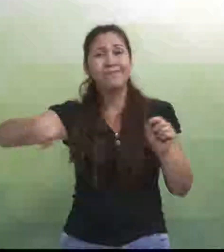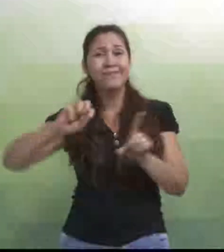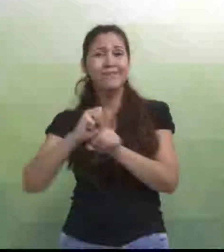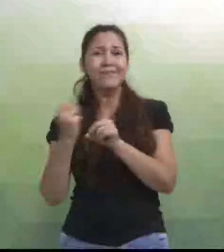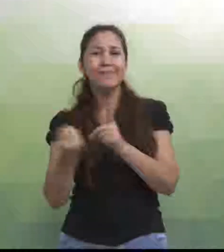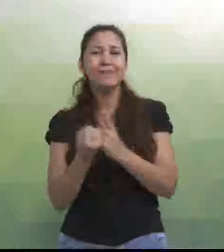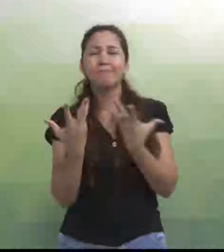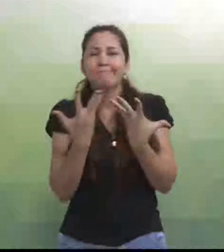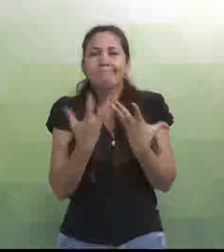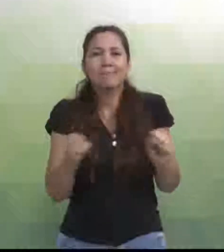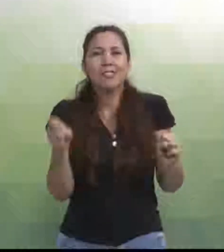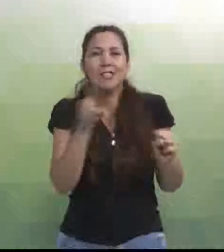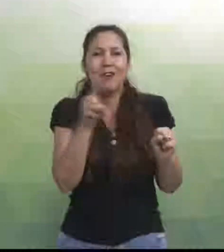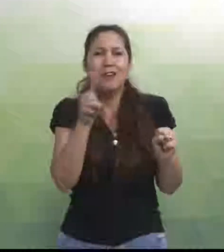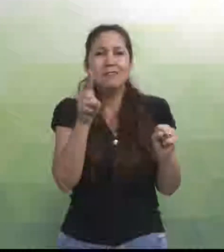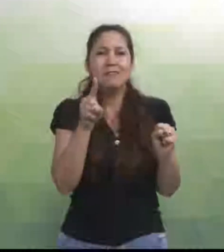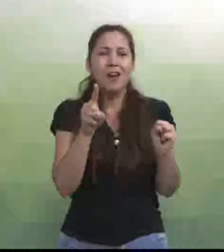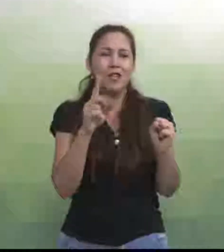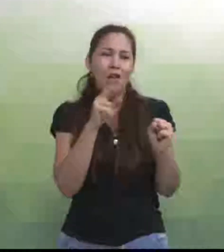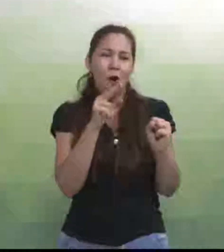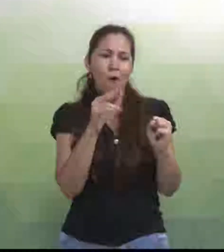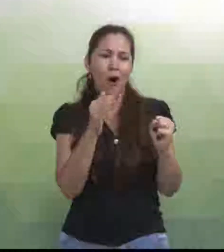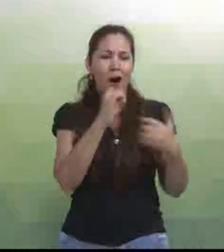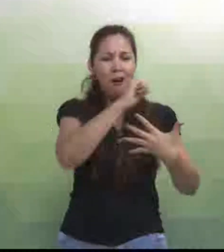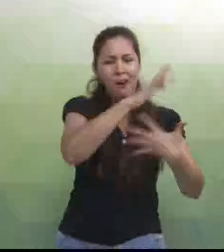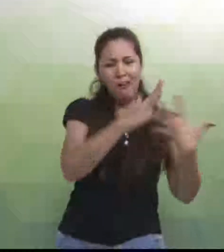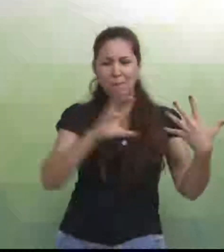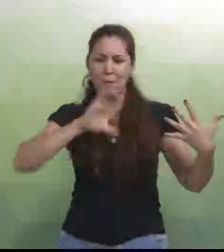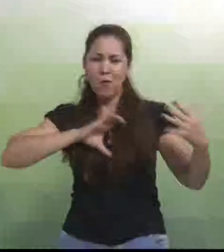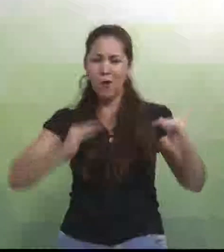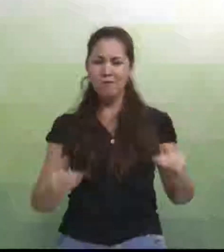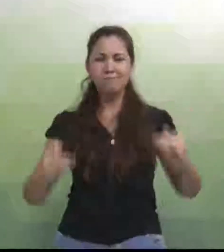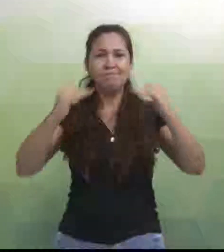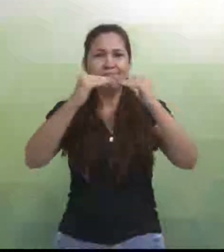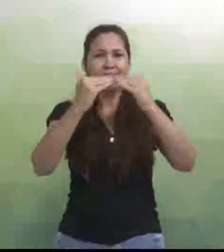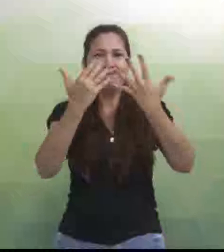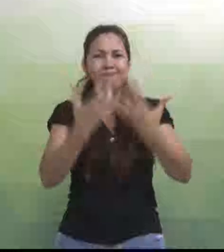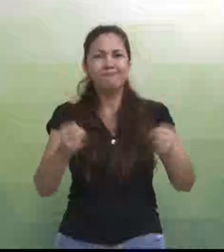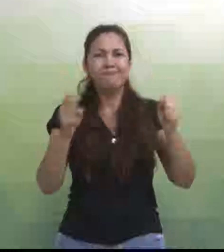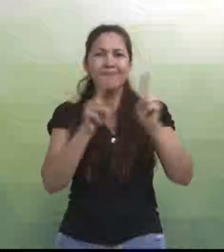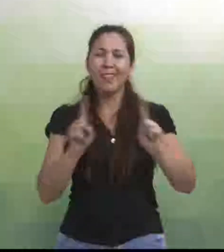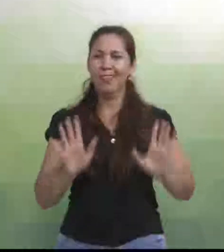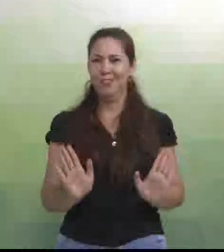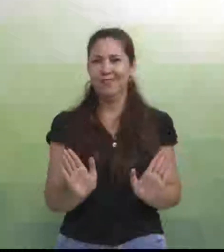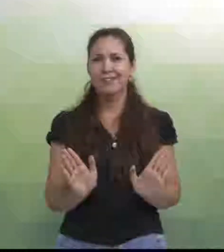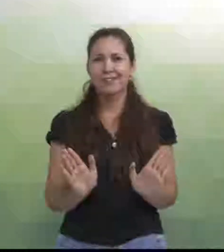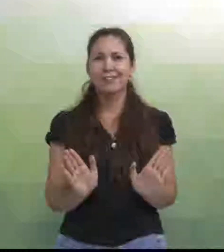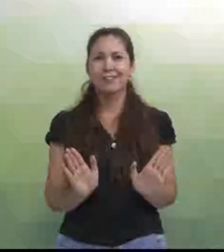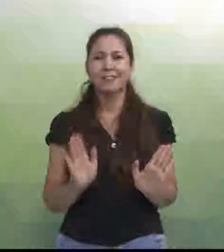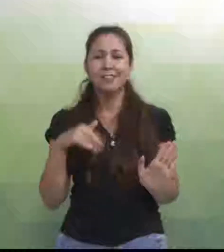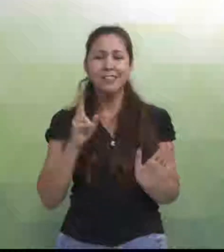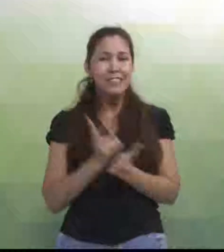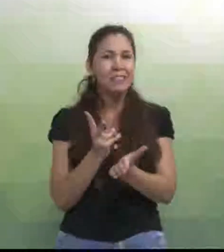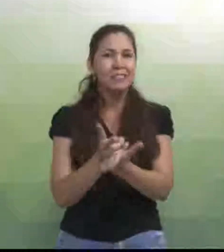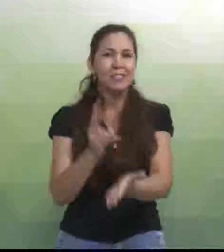entre Libras e língua portuguesa. A língua portuguesa sempre está acima. Todas